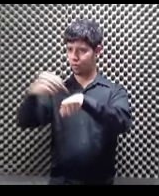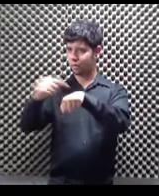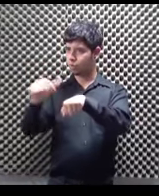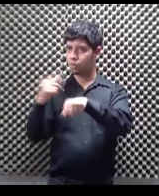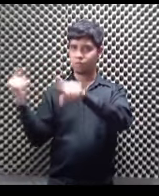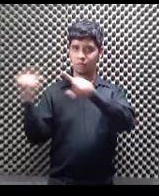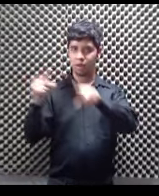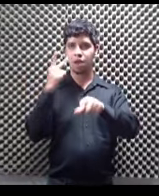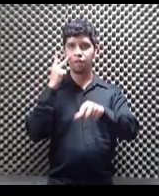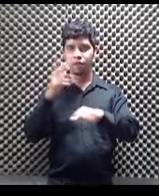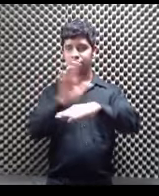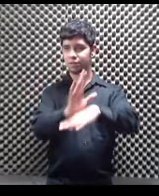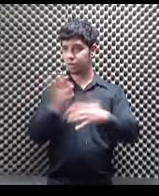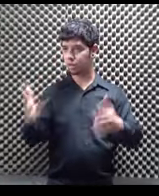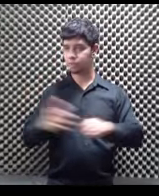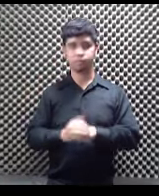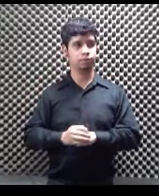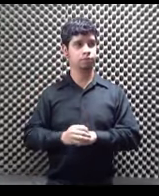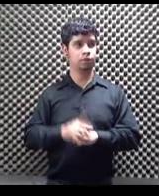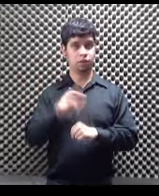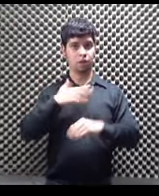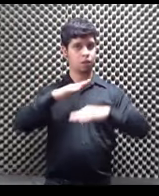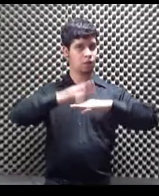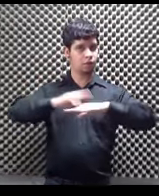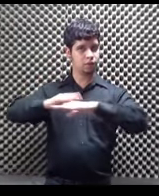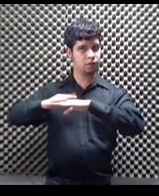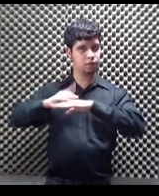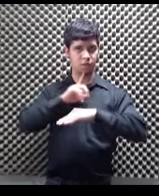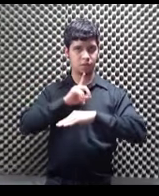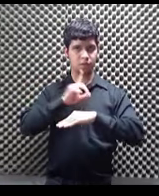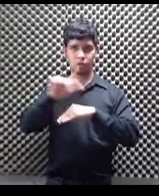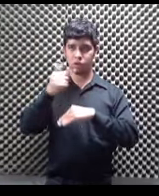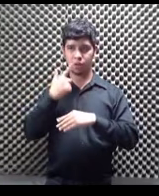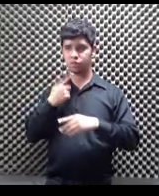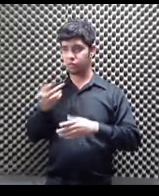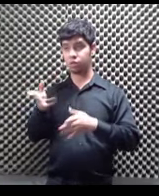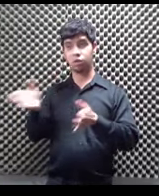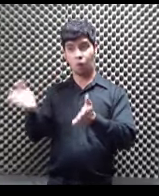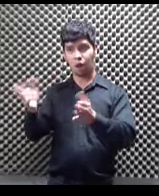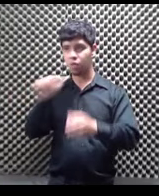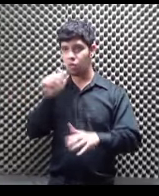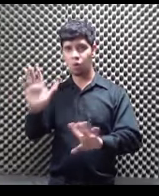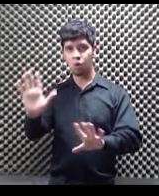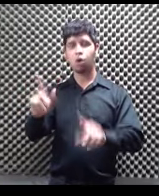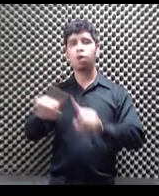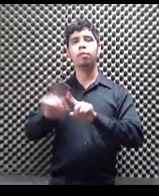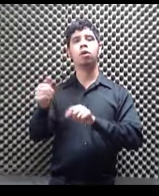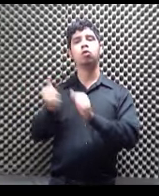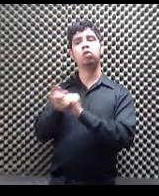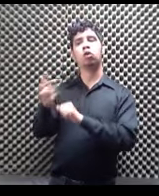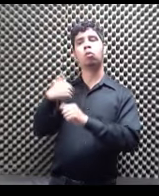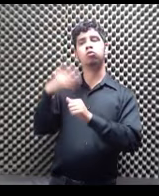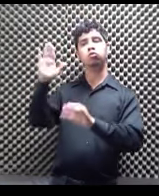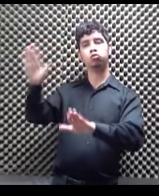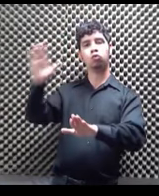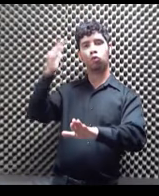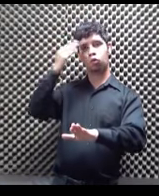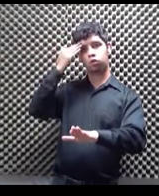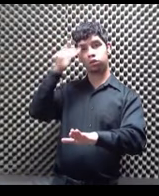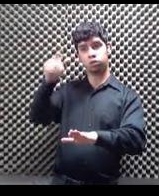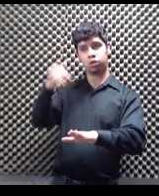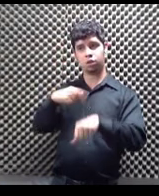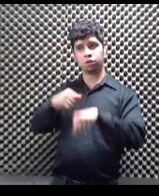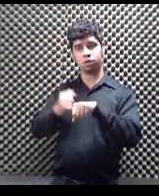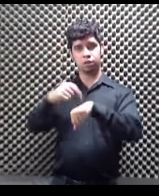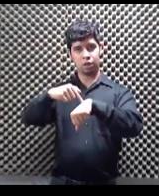tiempo. Exacto. Sí, es verdad la advertencia, que no estamos induciendo a nadie que haga indebido. Pero si usted por su conciencia lo quiere hacer, canalice